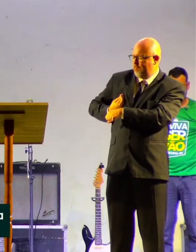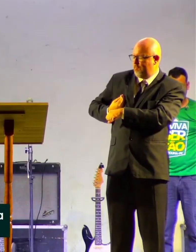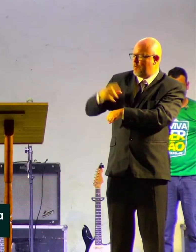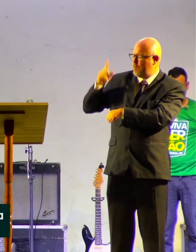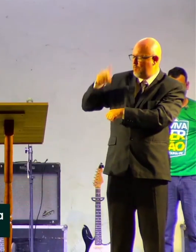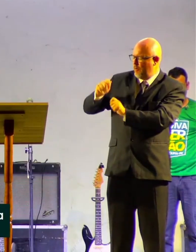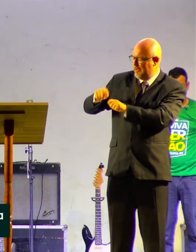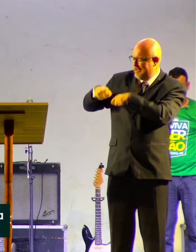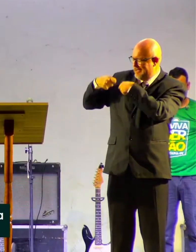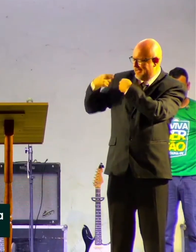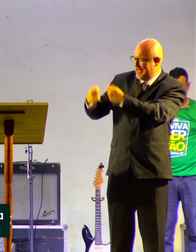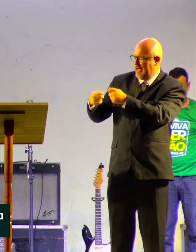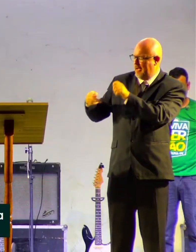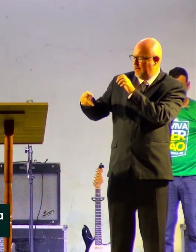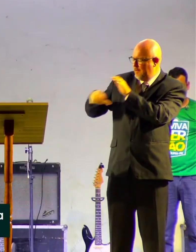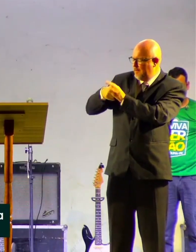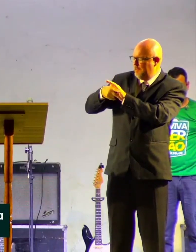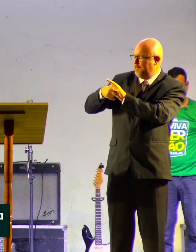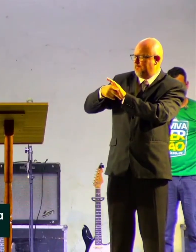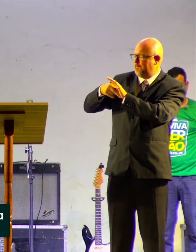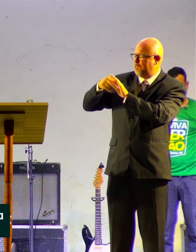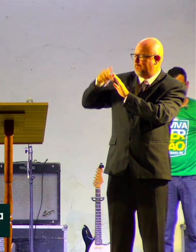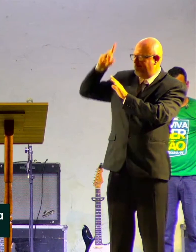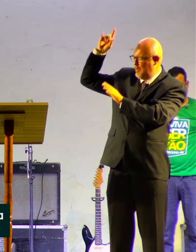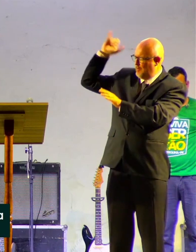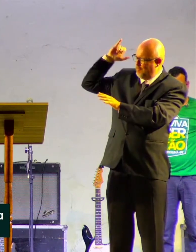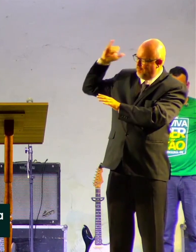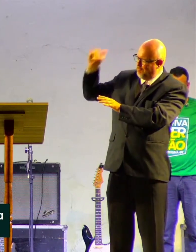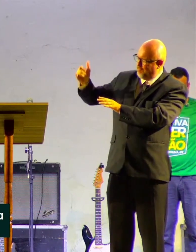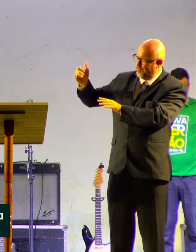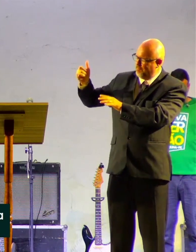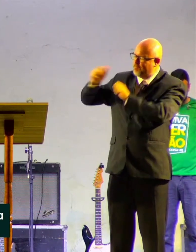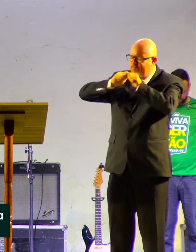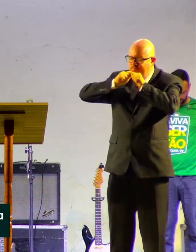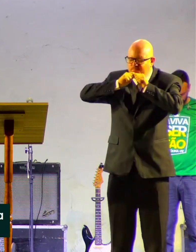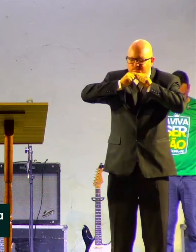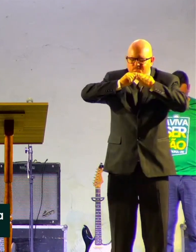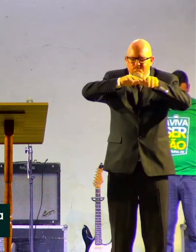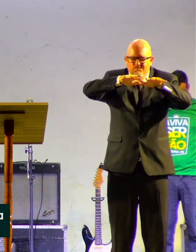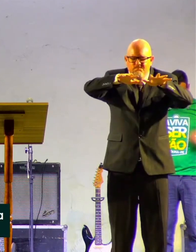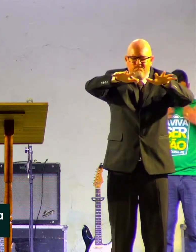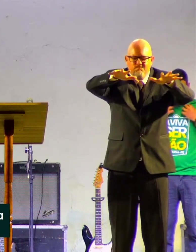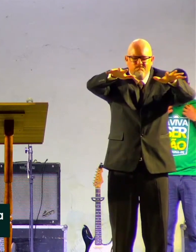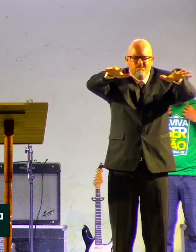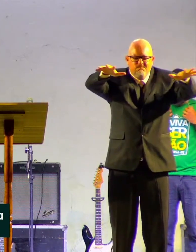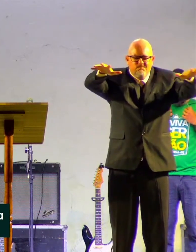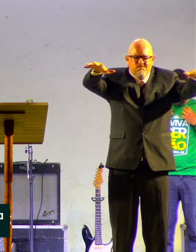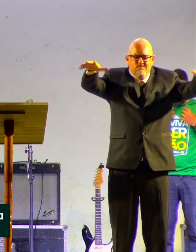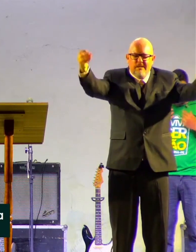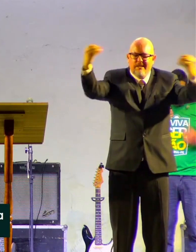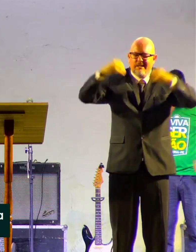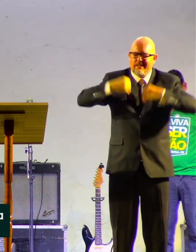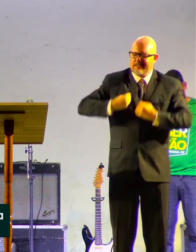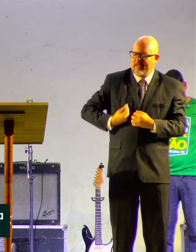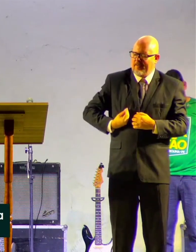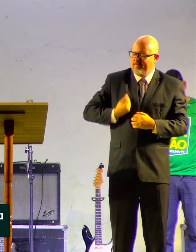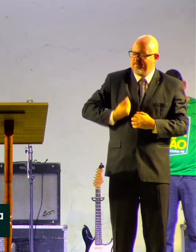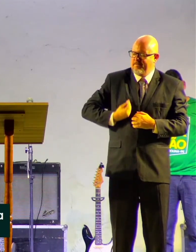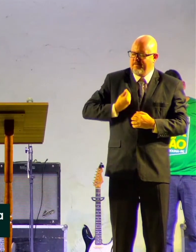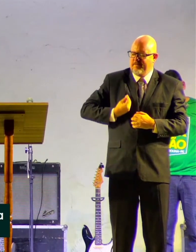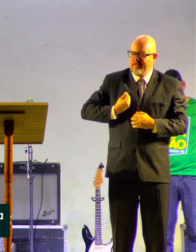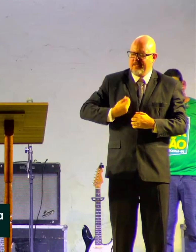possa trazer a tua palavra, e a tua palavra possa ser plantada nos corações, trazendo vida, trazendo